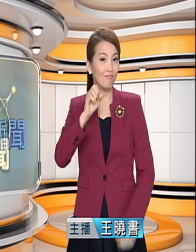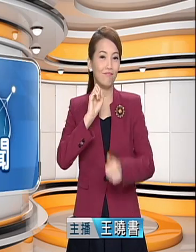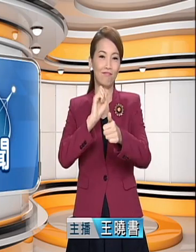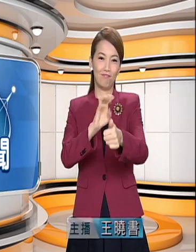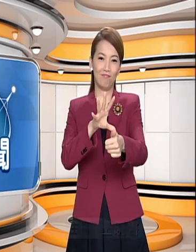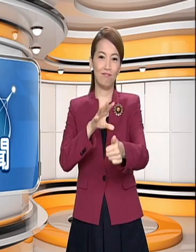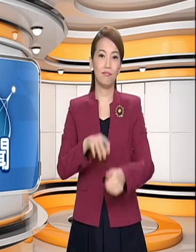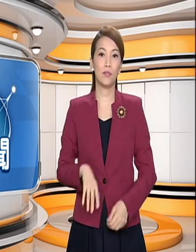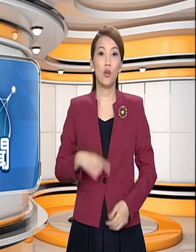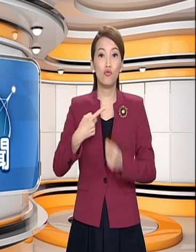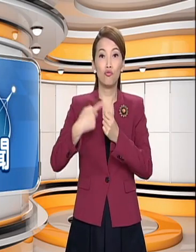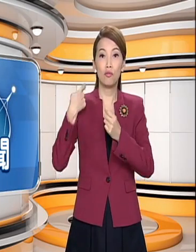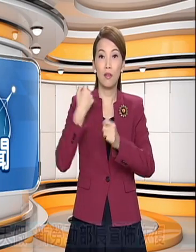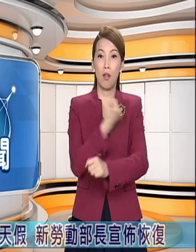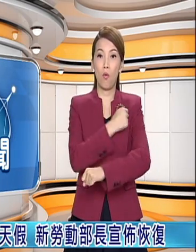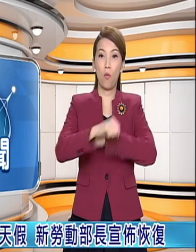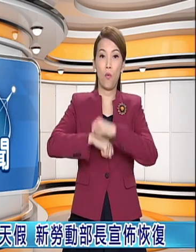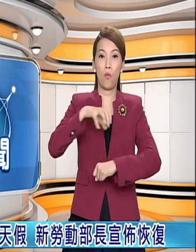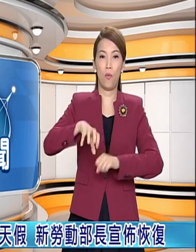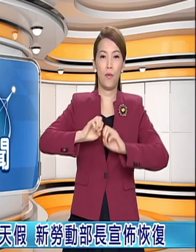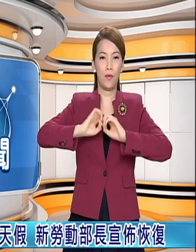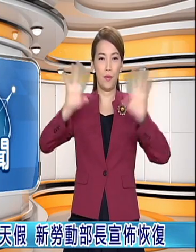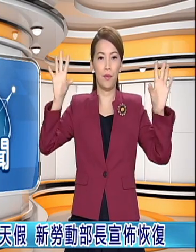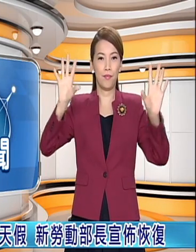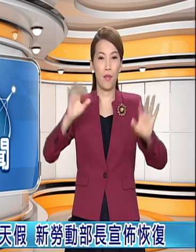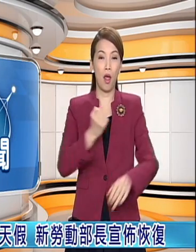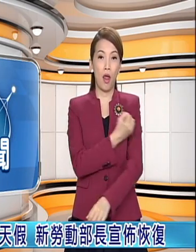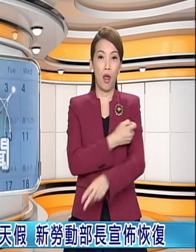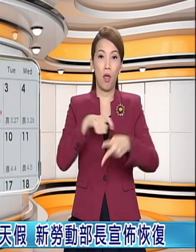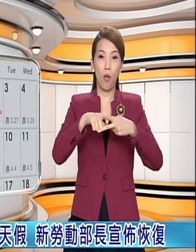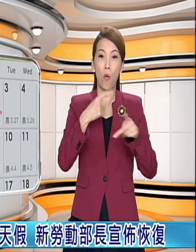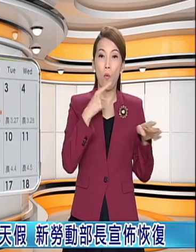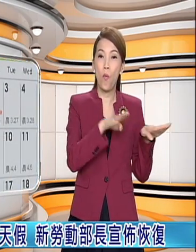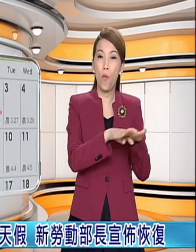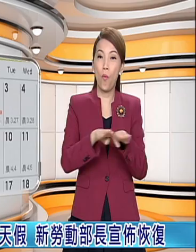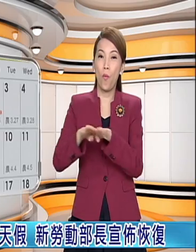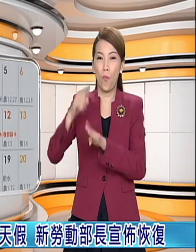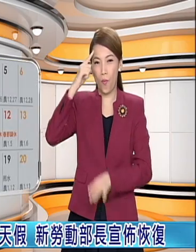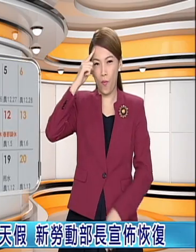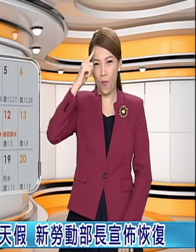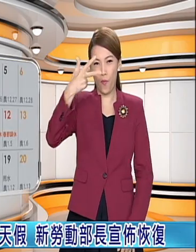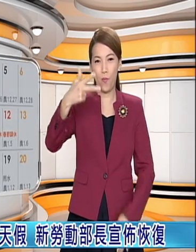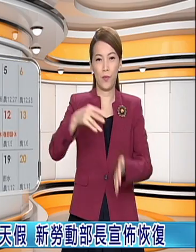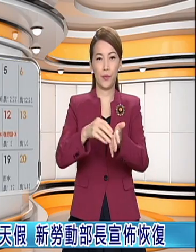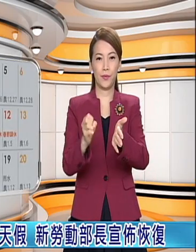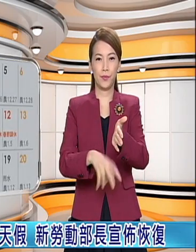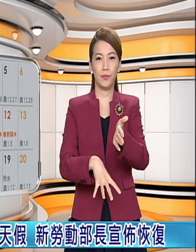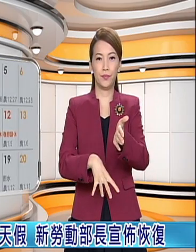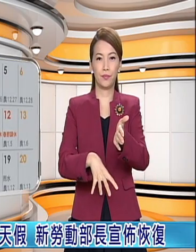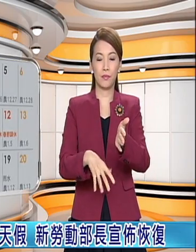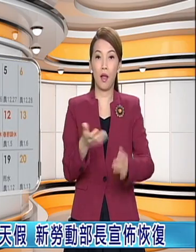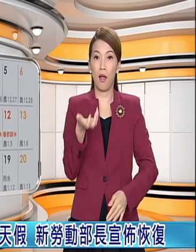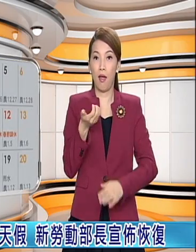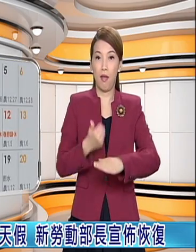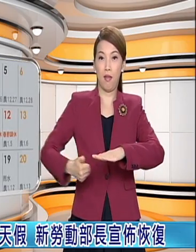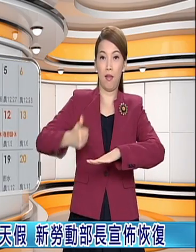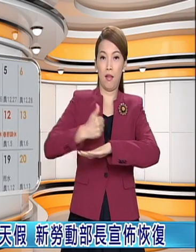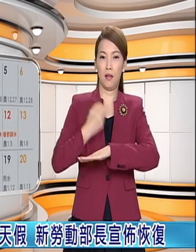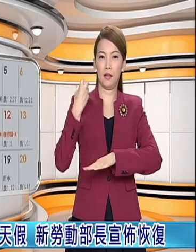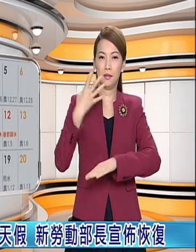头条新闻来看，劳工去年遭劳动部删除的7天国定假日，刚上任的劳动部